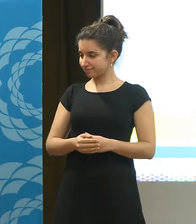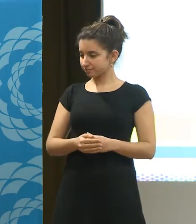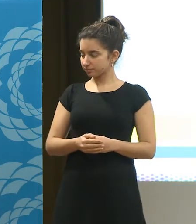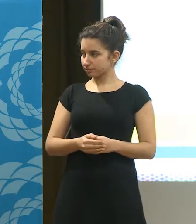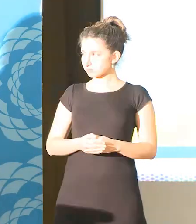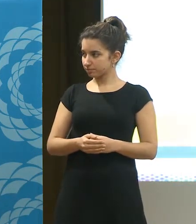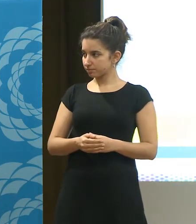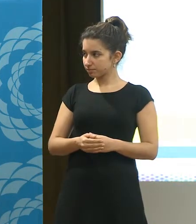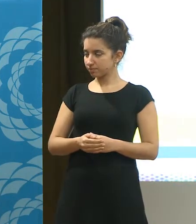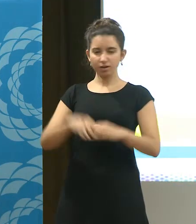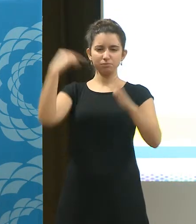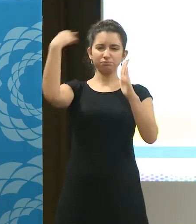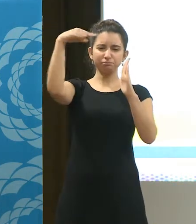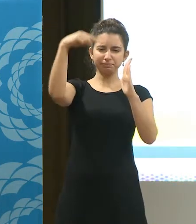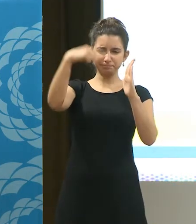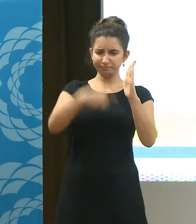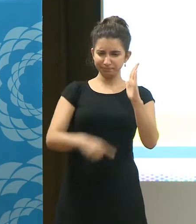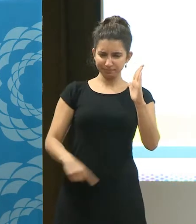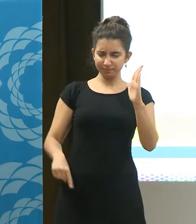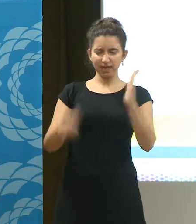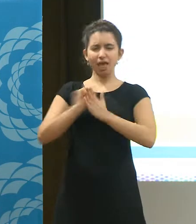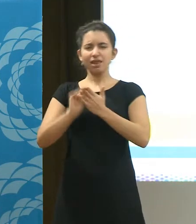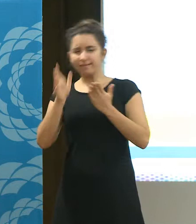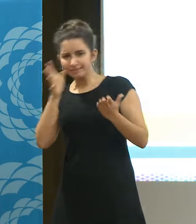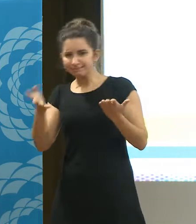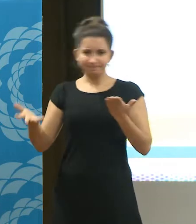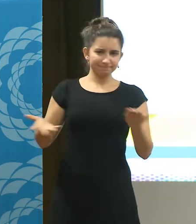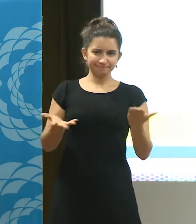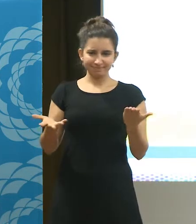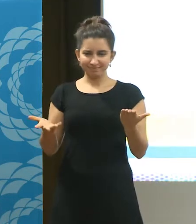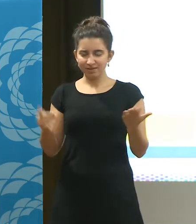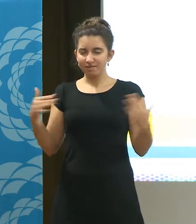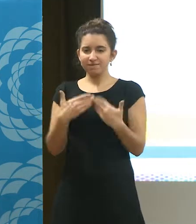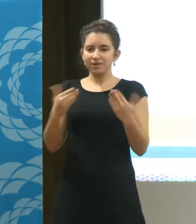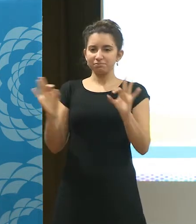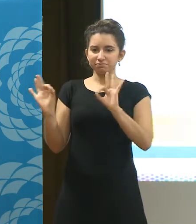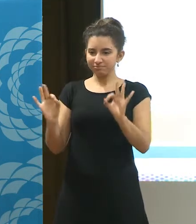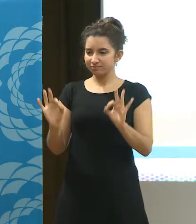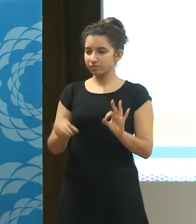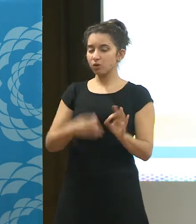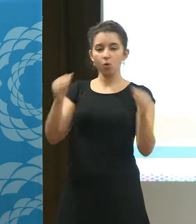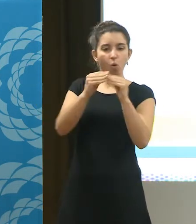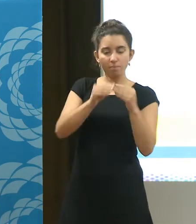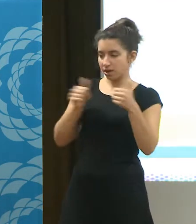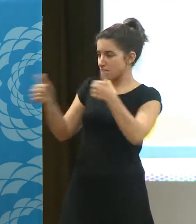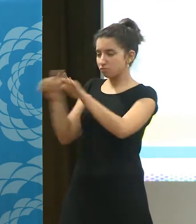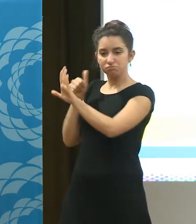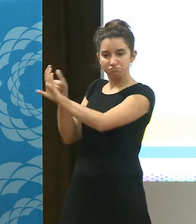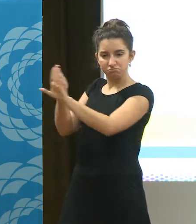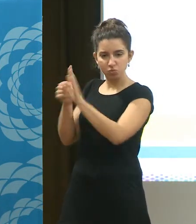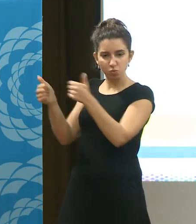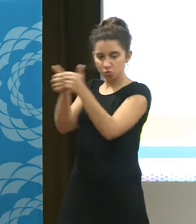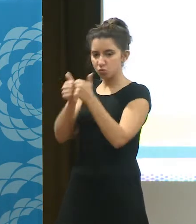Por un lado, bueno, tenemos muchas cosas y teníamos muchas cosas escritas y con mucha felicidad también digo que vengo acompañado de otros compañeros y otras compañeras